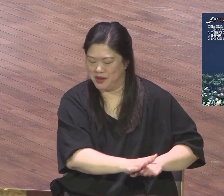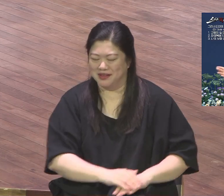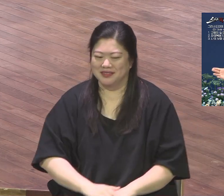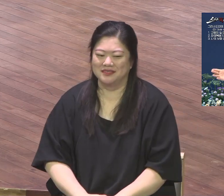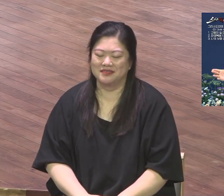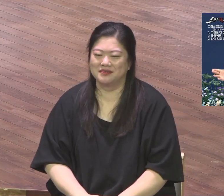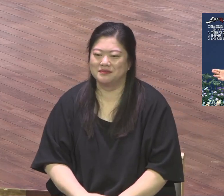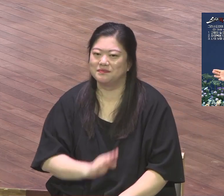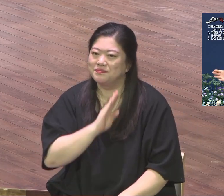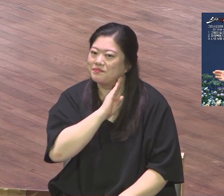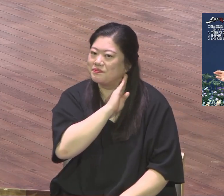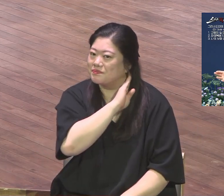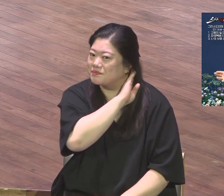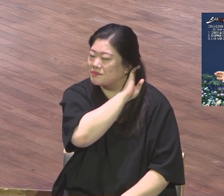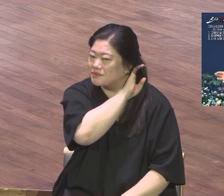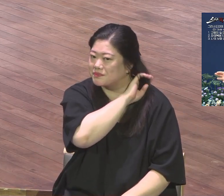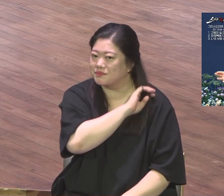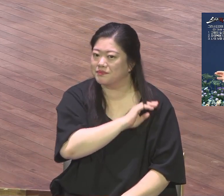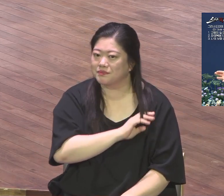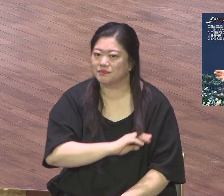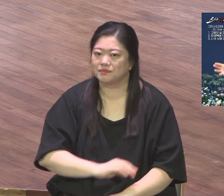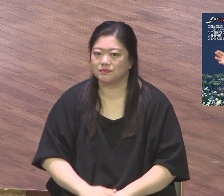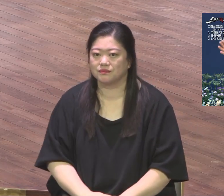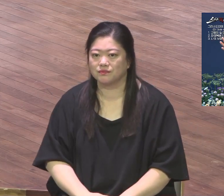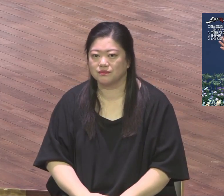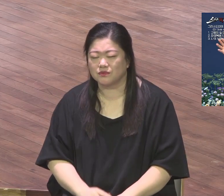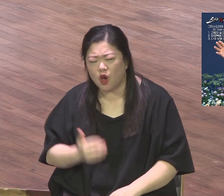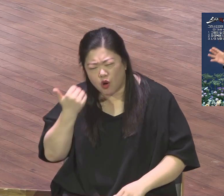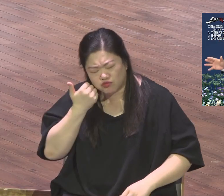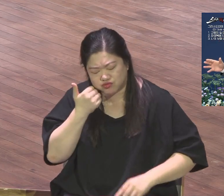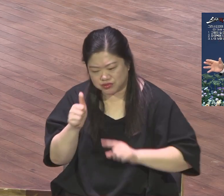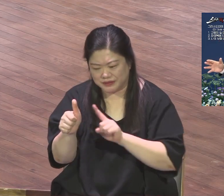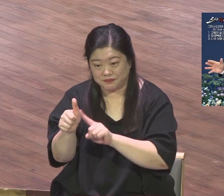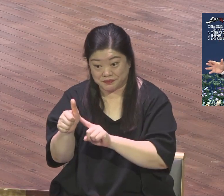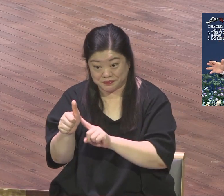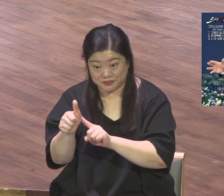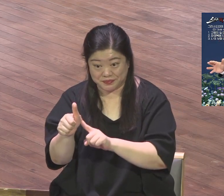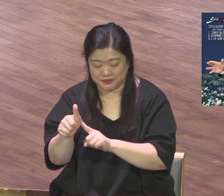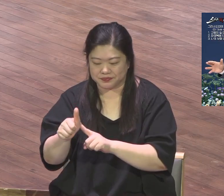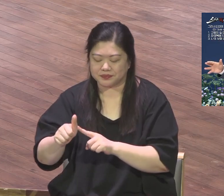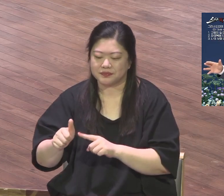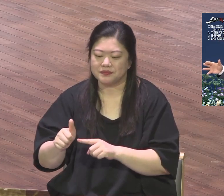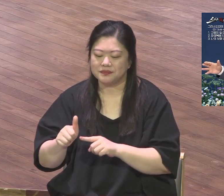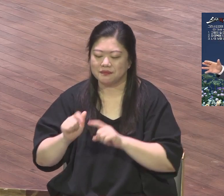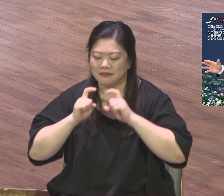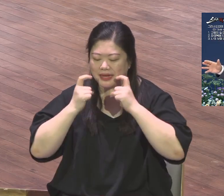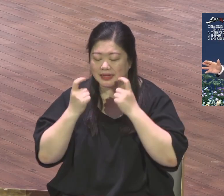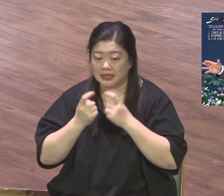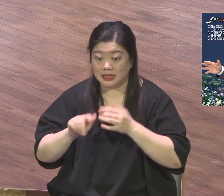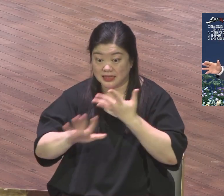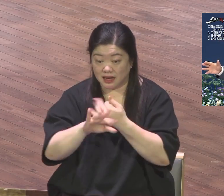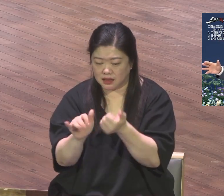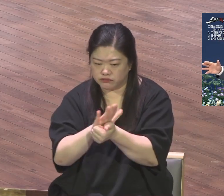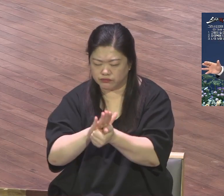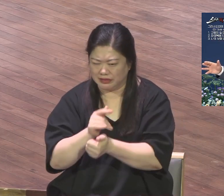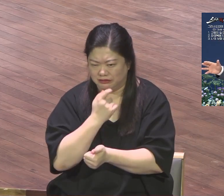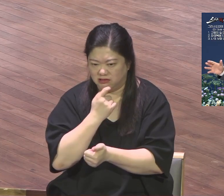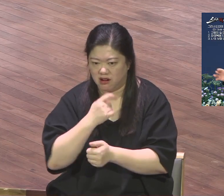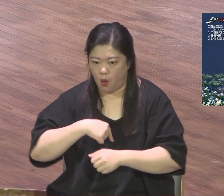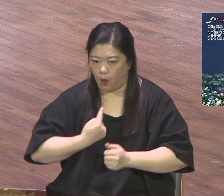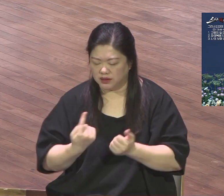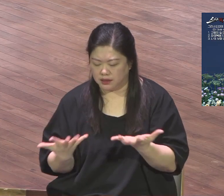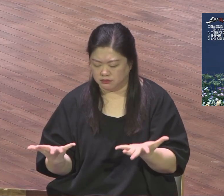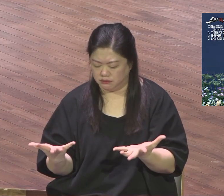남에게 베풀 줄을 모르고 평생을 자기 저것만 생각하면서 산 거예요.